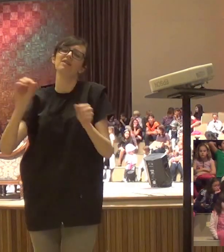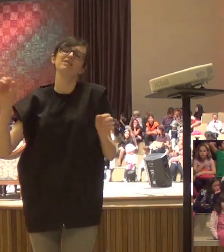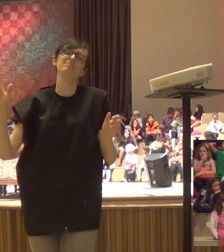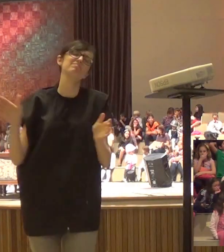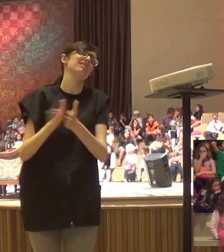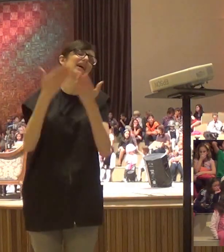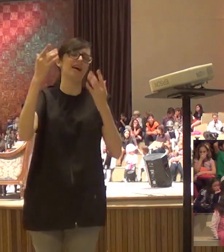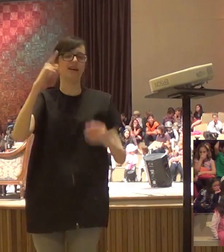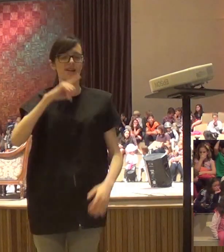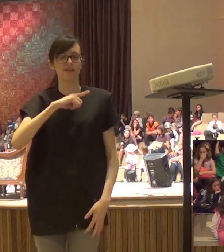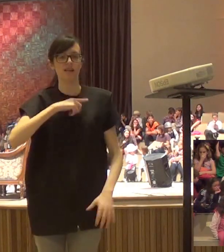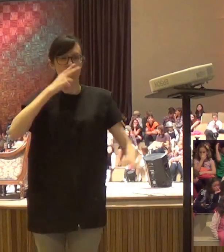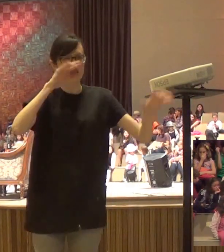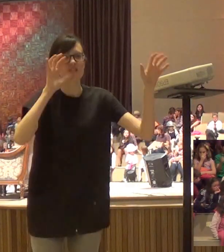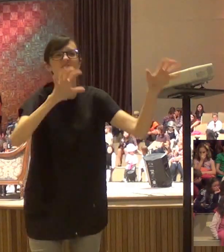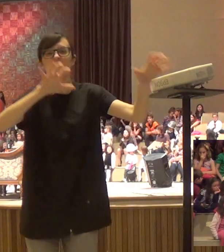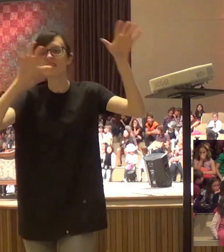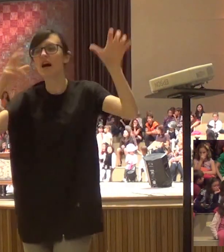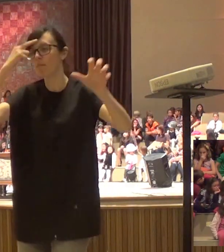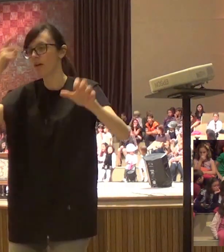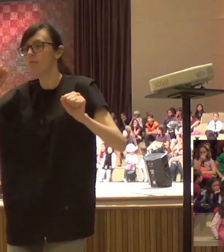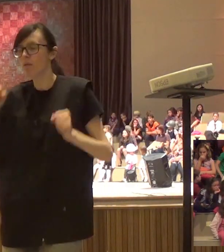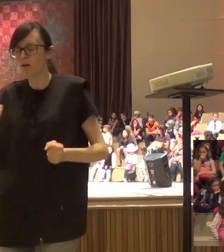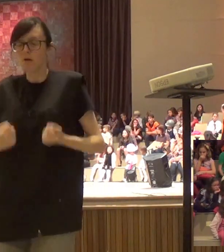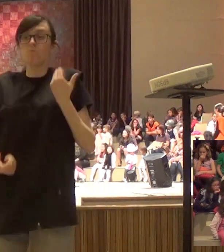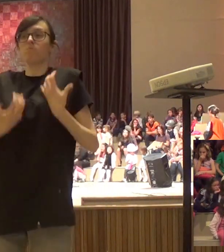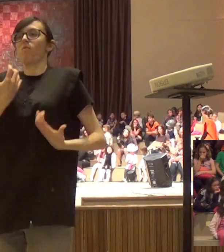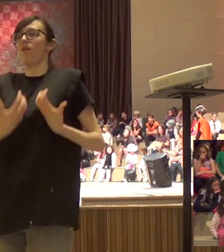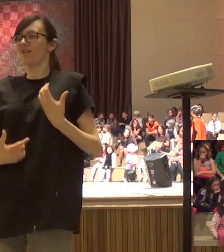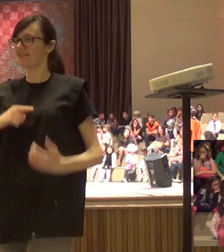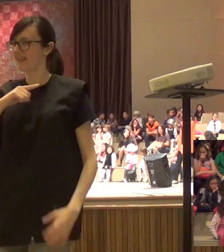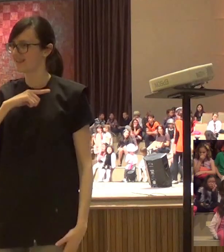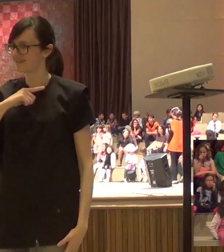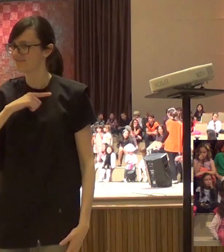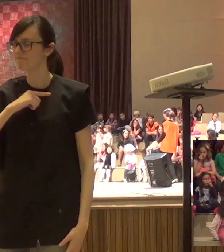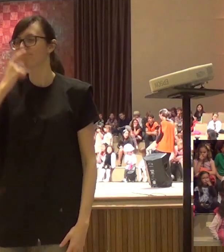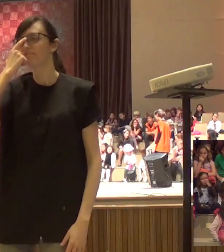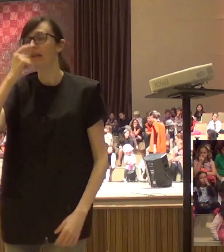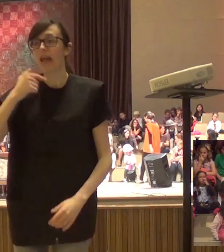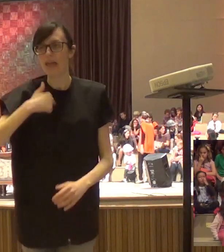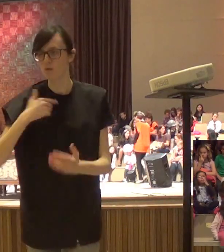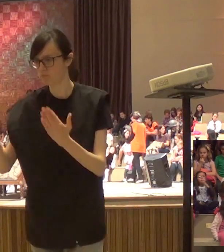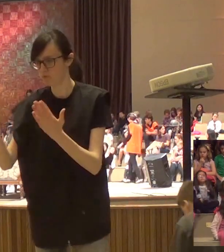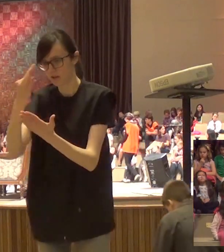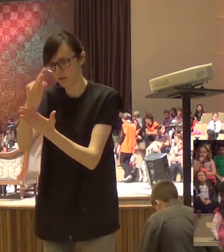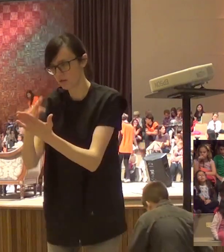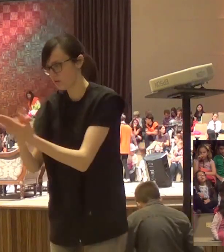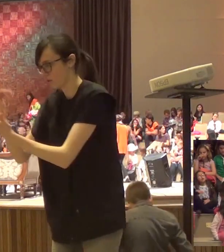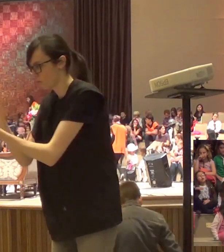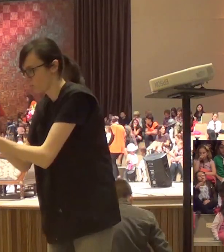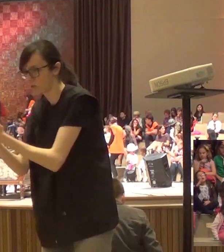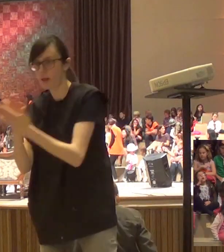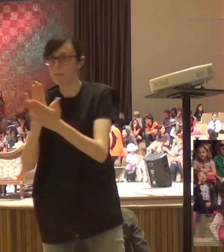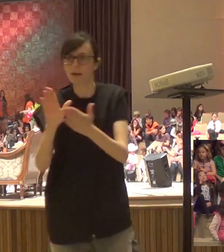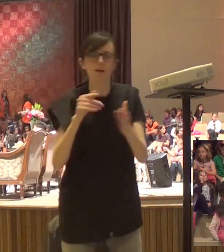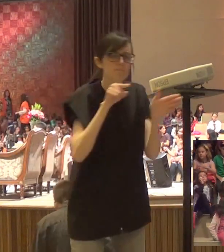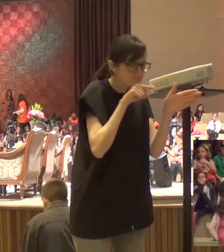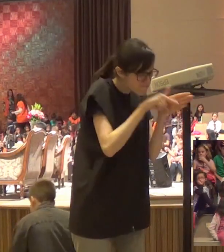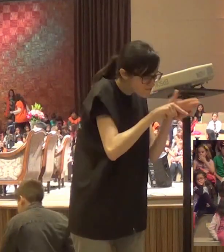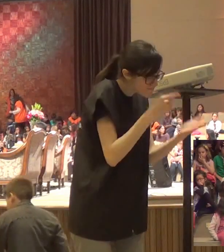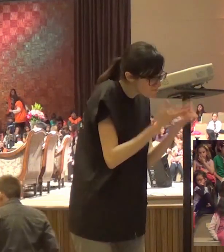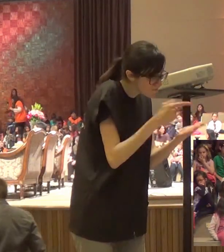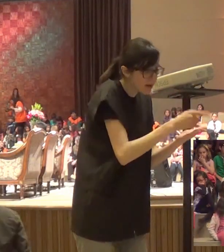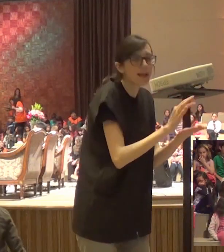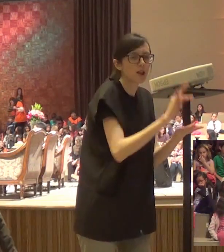ver Deus agindo de forma tremenda. Avivando o nosso coração. Esse mesmo teólogo que me inspirou a